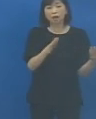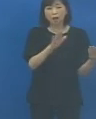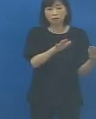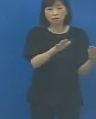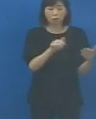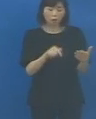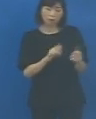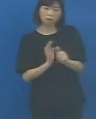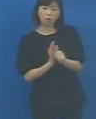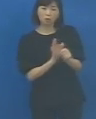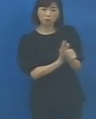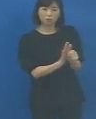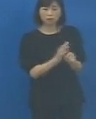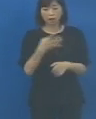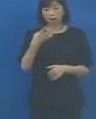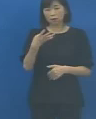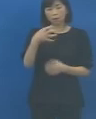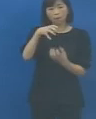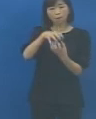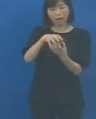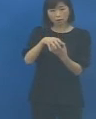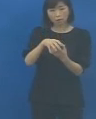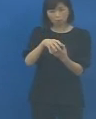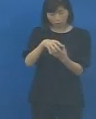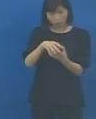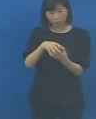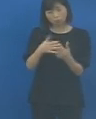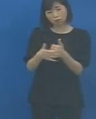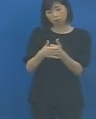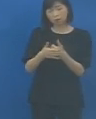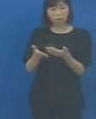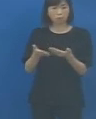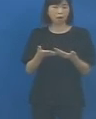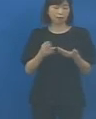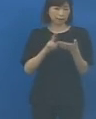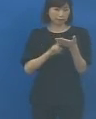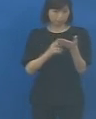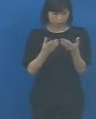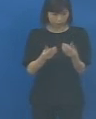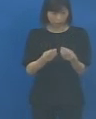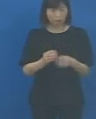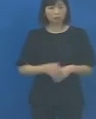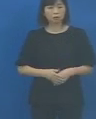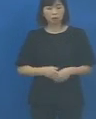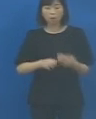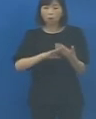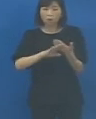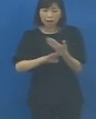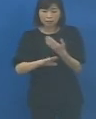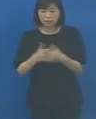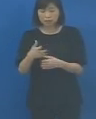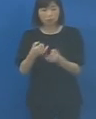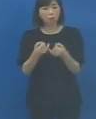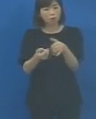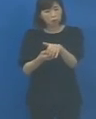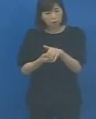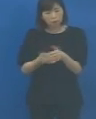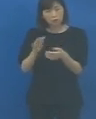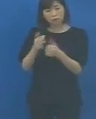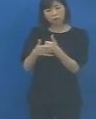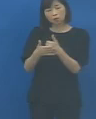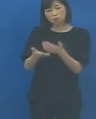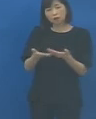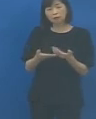ということになりまして、4泊を協力していただくことといたしました。またその他にも市町村のご協力をいただく分が4